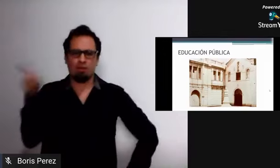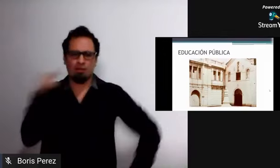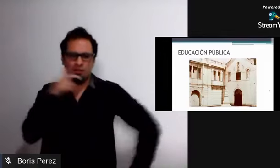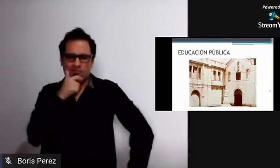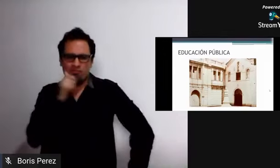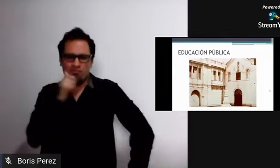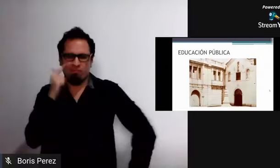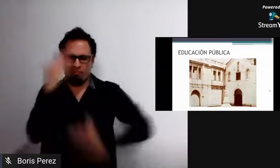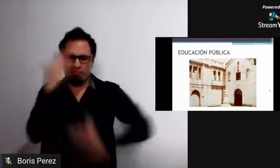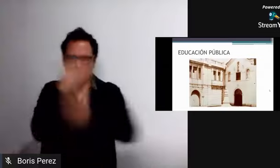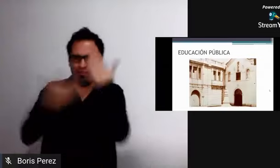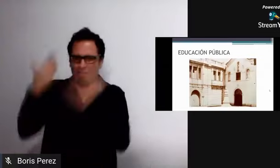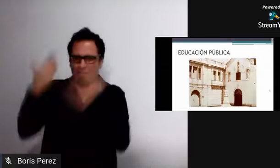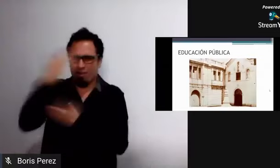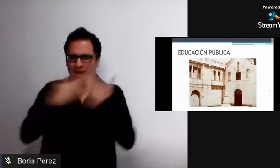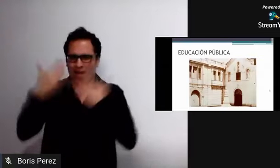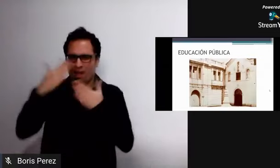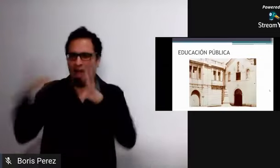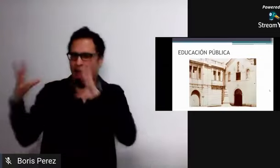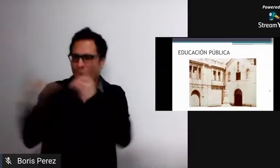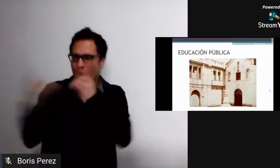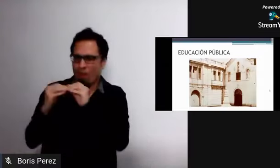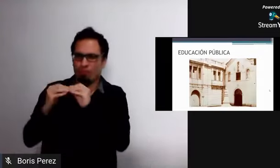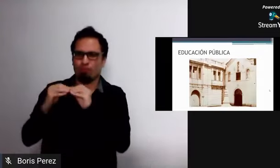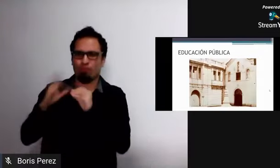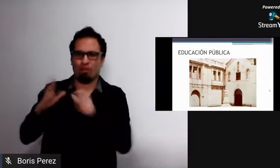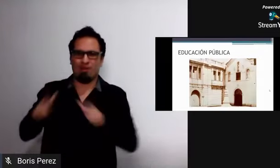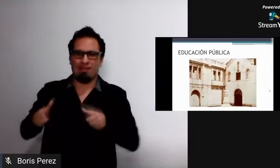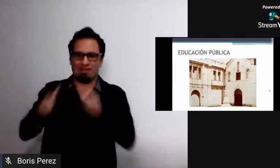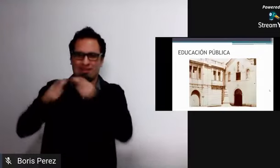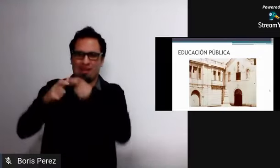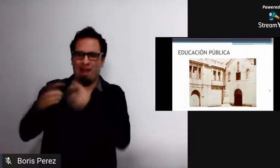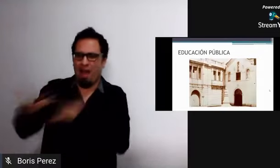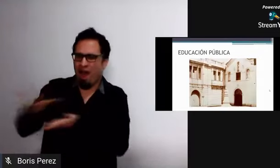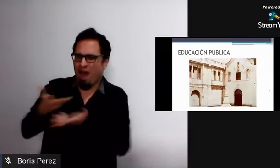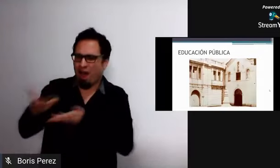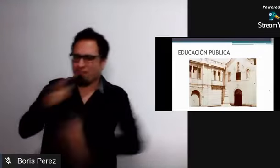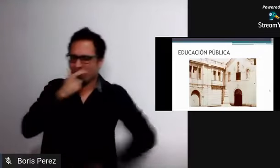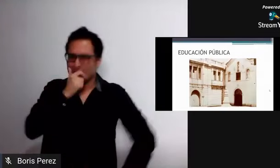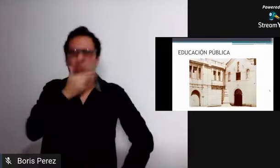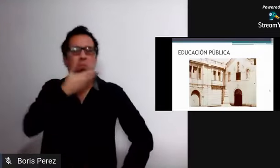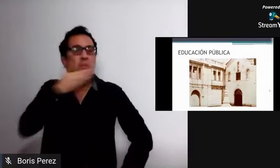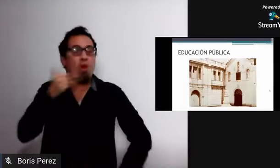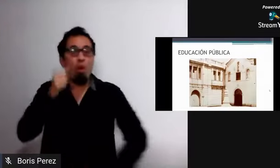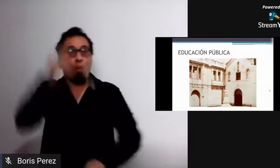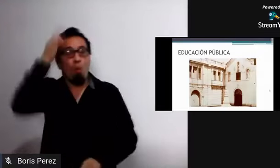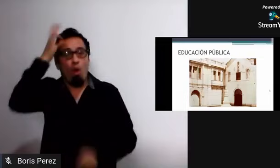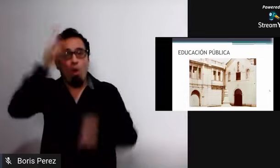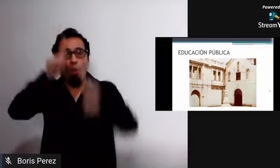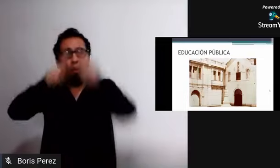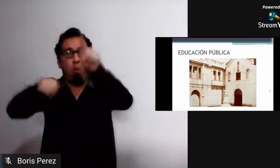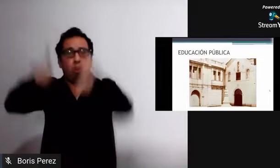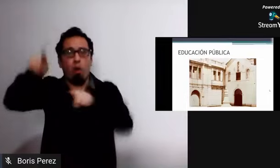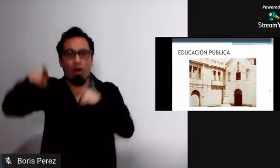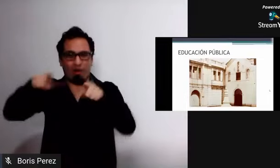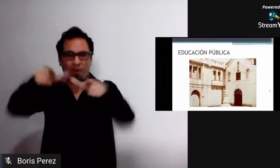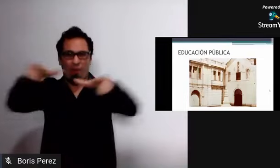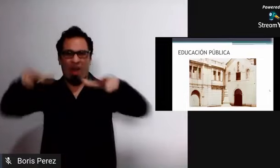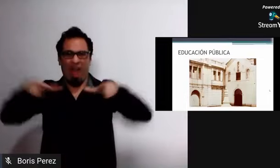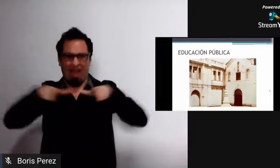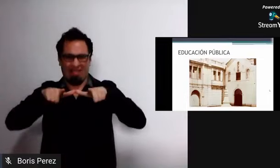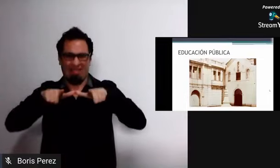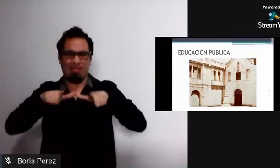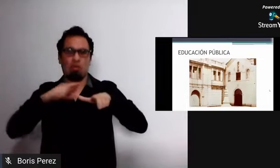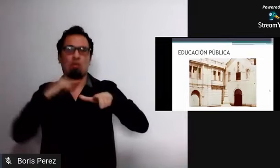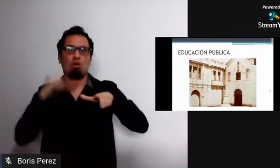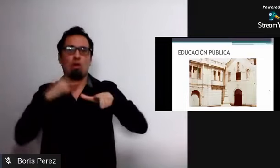Sabemos que algunas de las escuelas que ya existían estaban a cargo de sacerdotes, es decir, de la